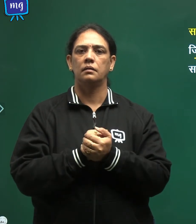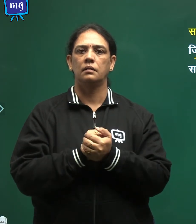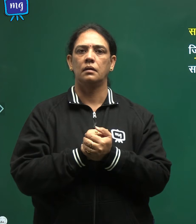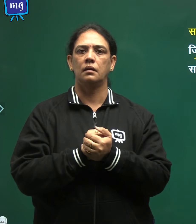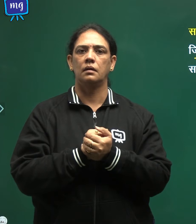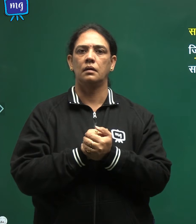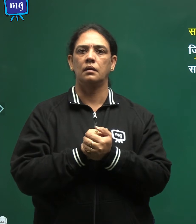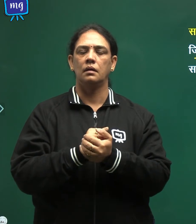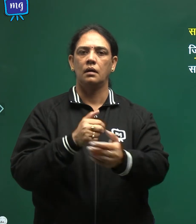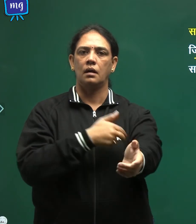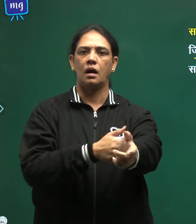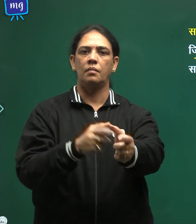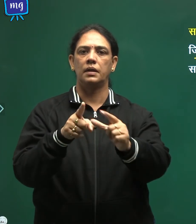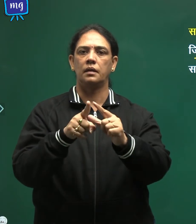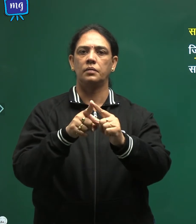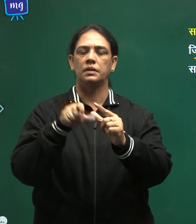समद्विबाहु त्रिभुज है।